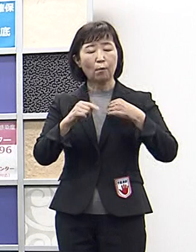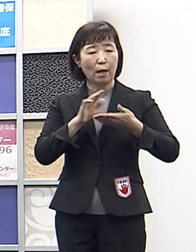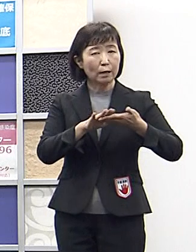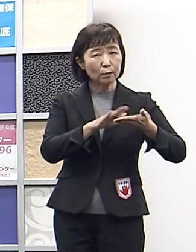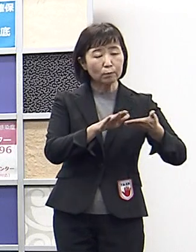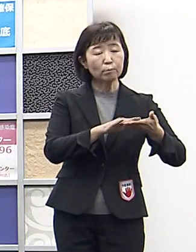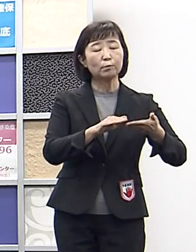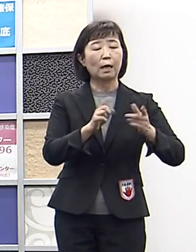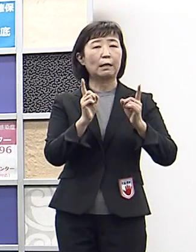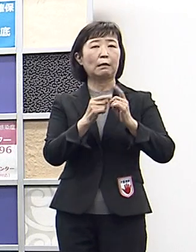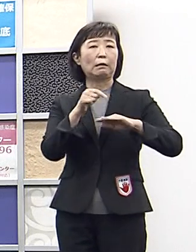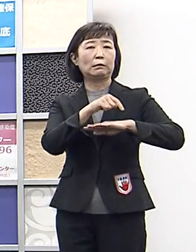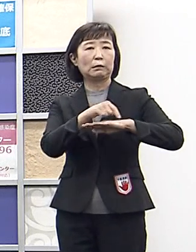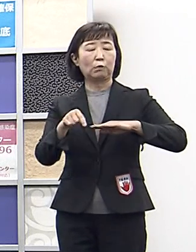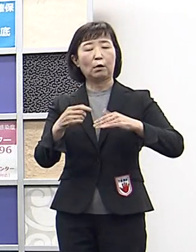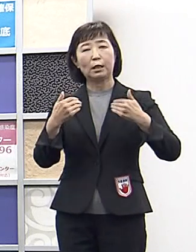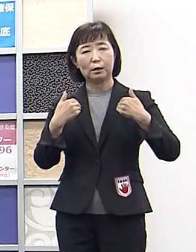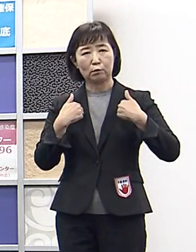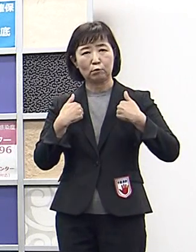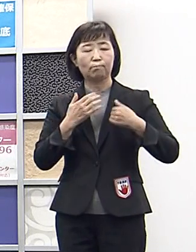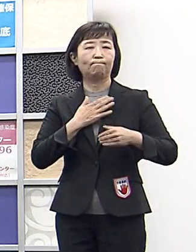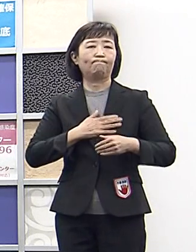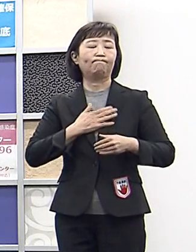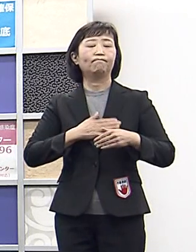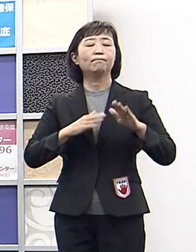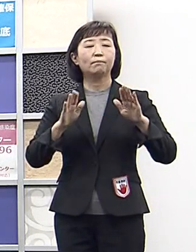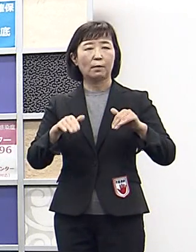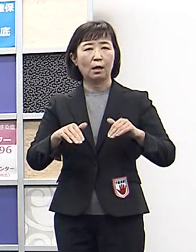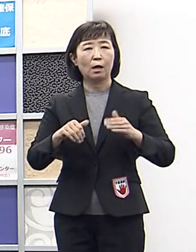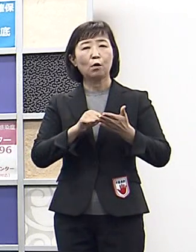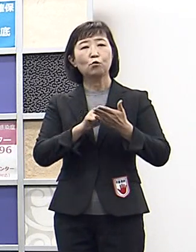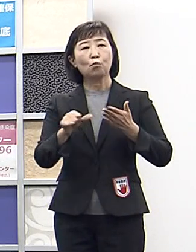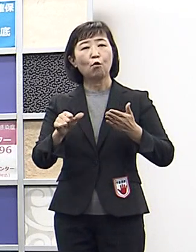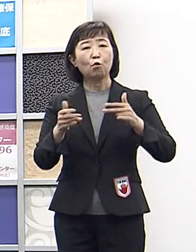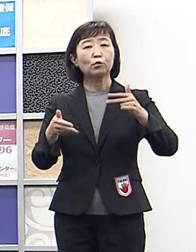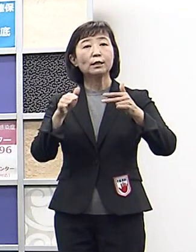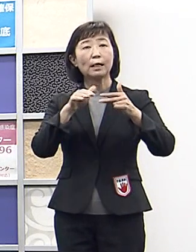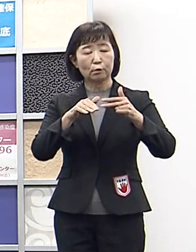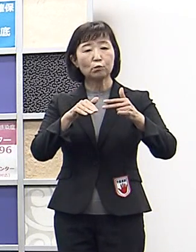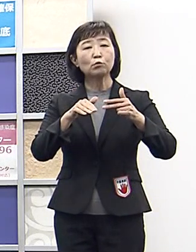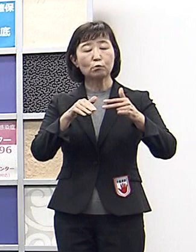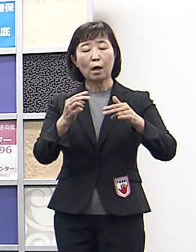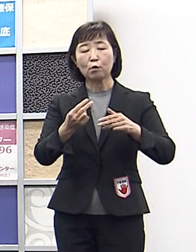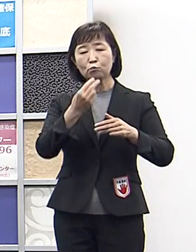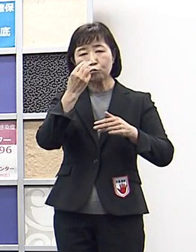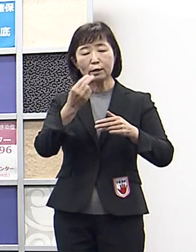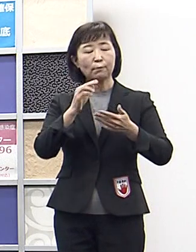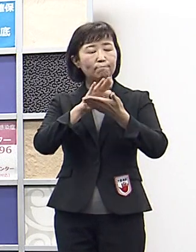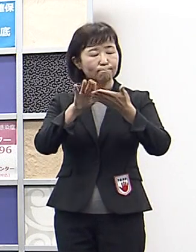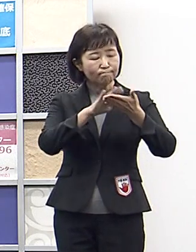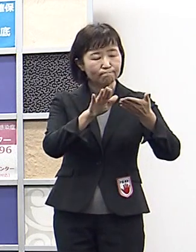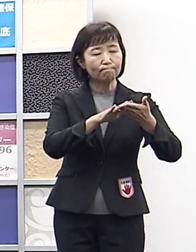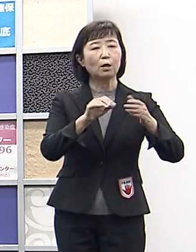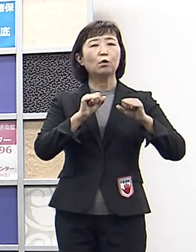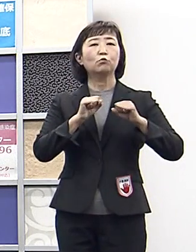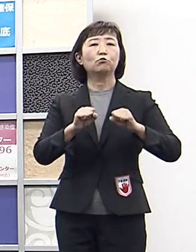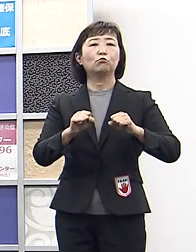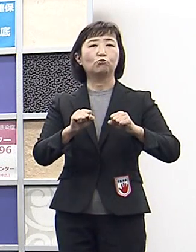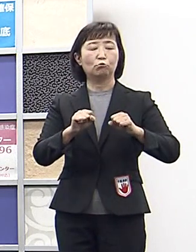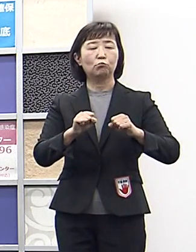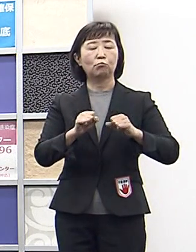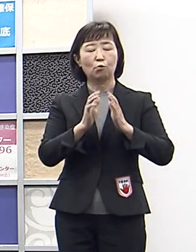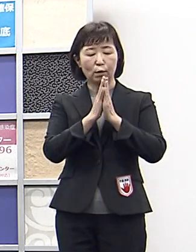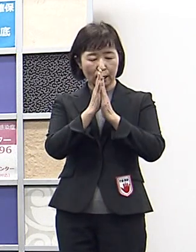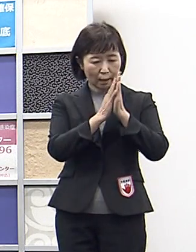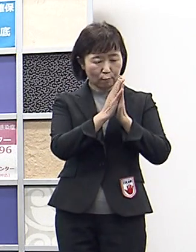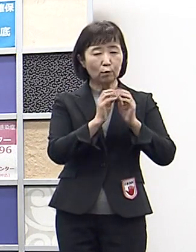あることから今後も登録施設の皆様には換気の徹底など実質的な感染対策のお願いをする